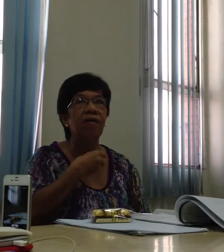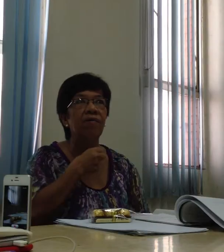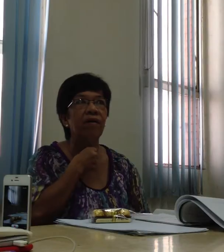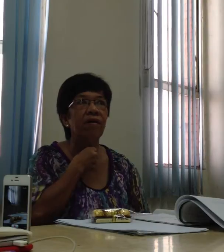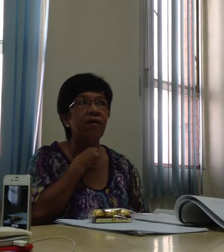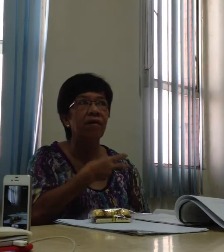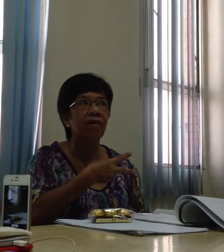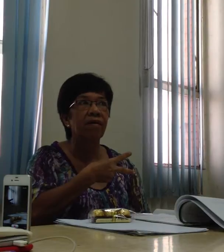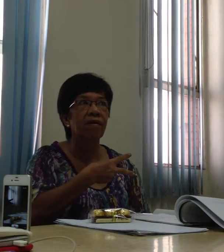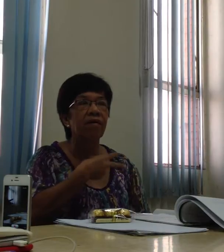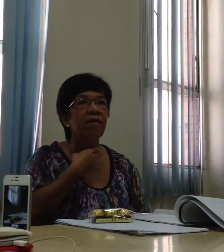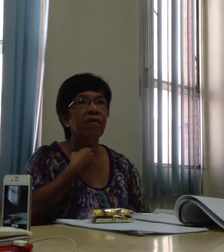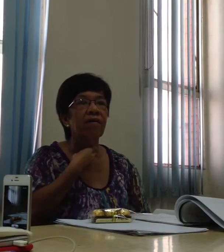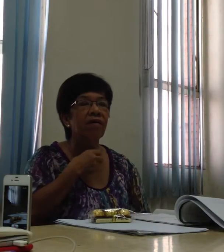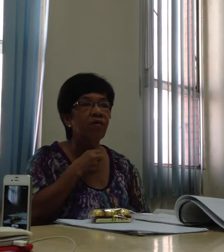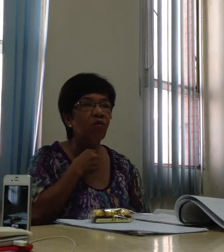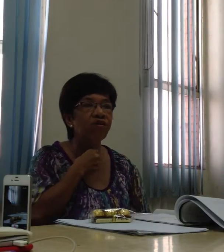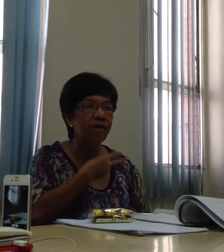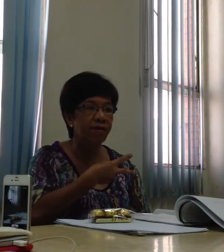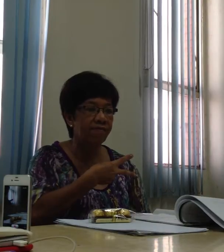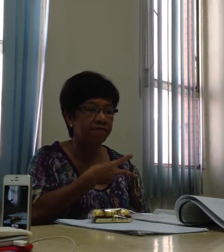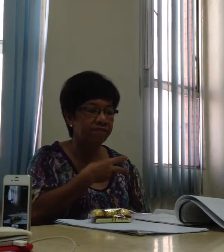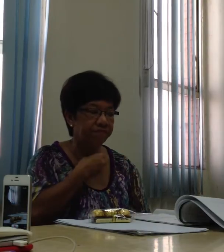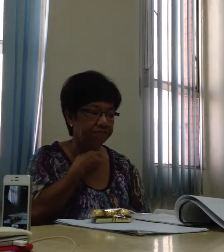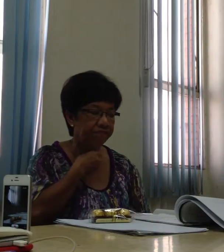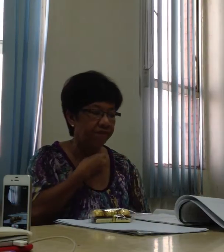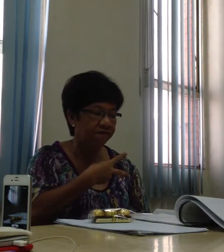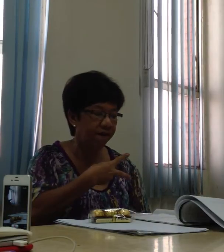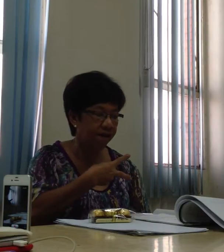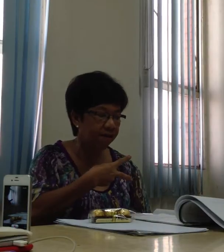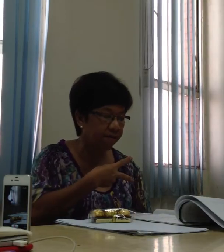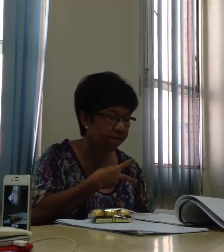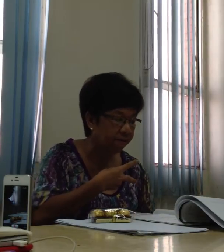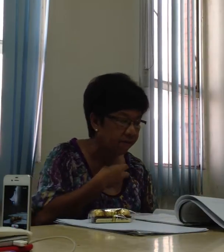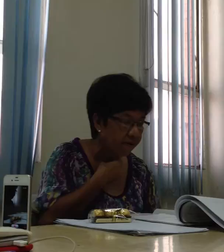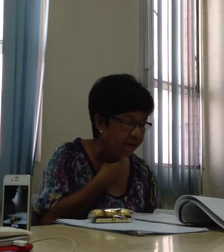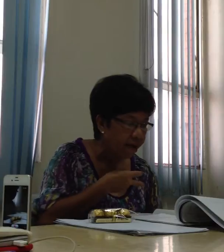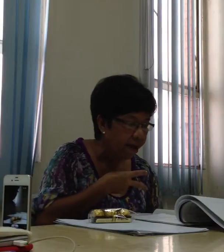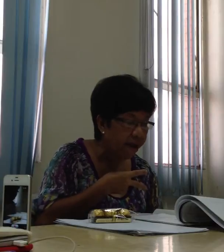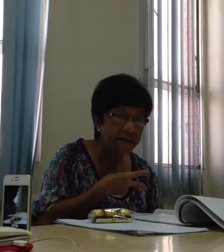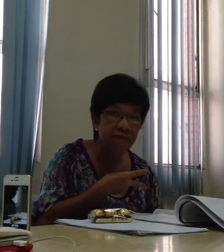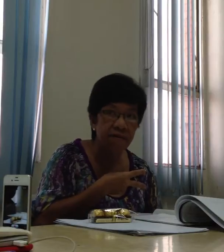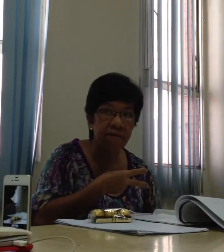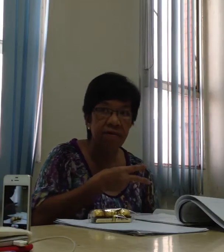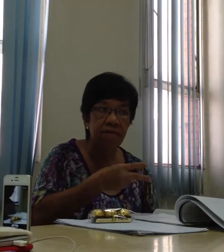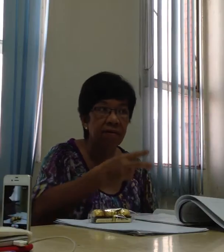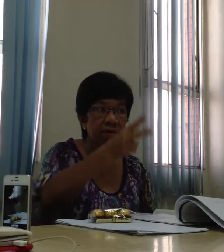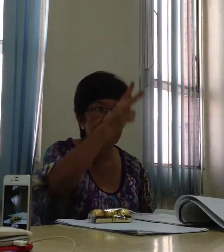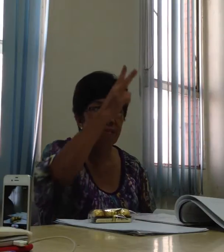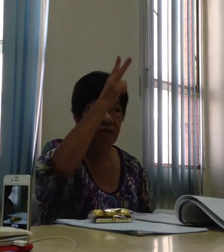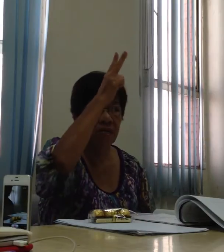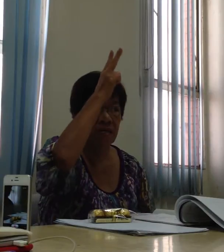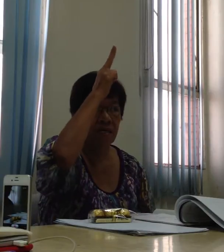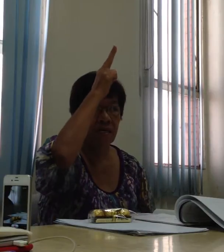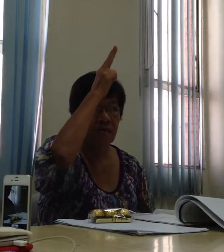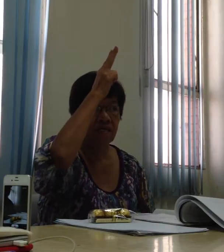niya. Ang thought. Like froggy. Frog. Froggy throat. Hen. Hindi.